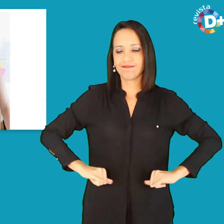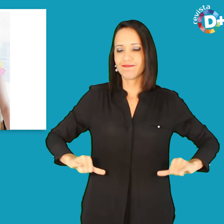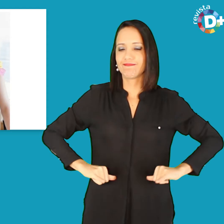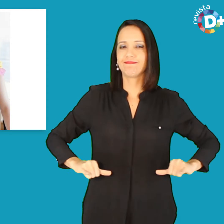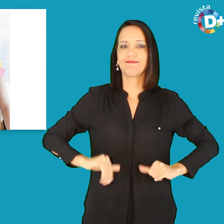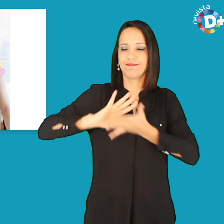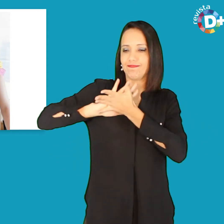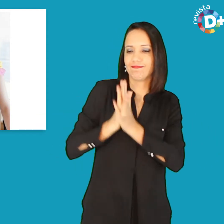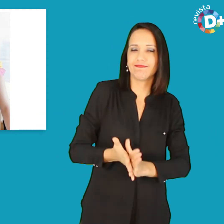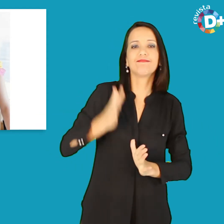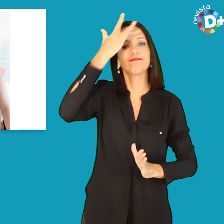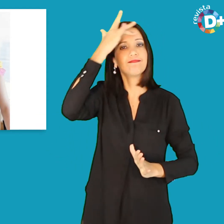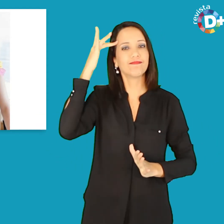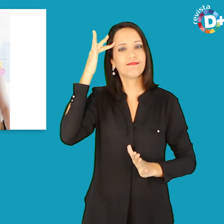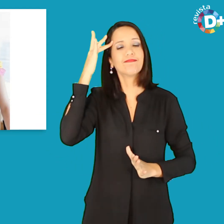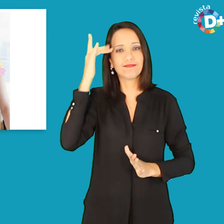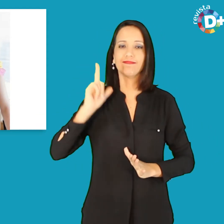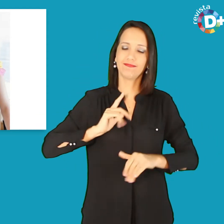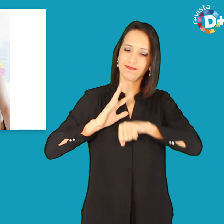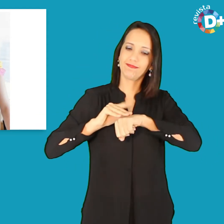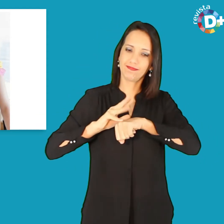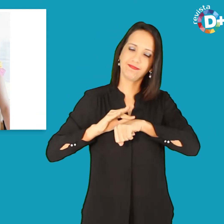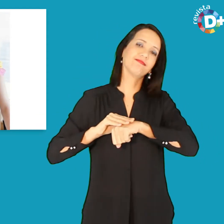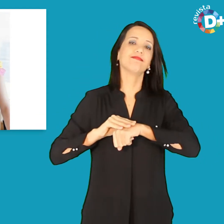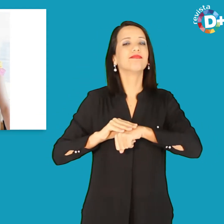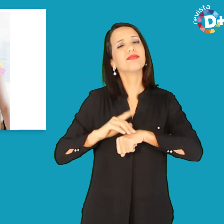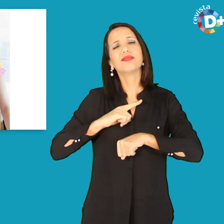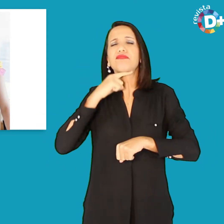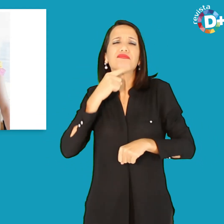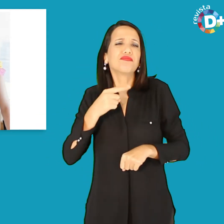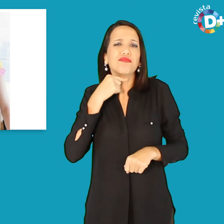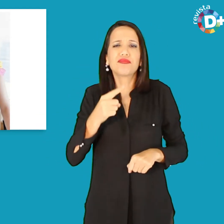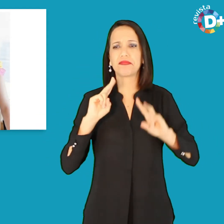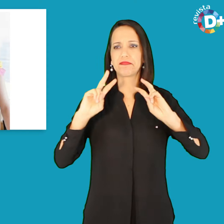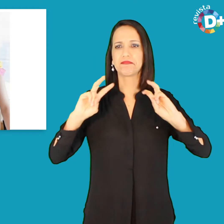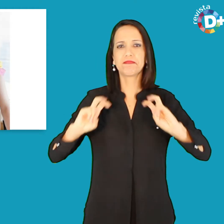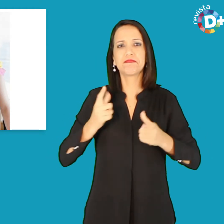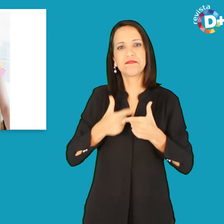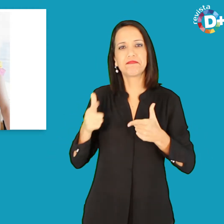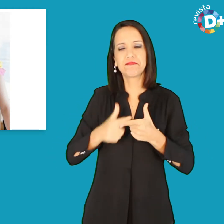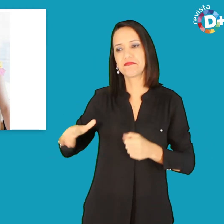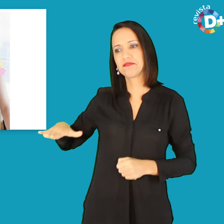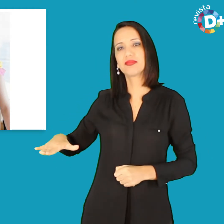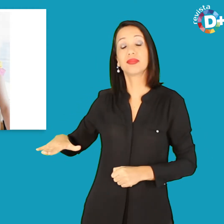pessoas em relação à doença. Conta que ninguém notou seu problema na infância, mas que já apresentava